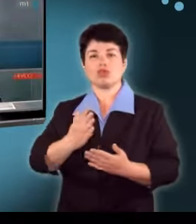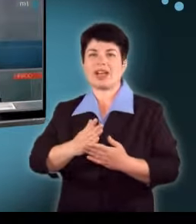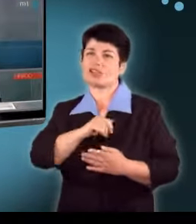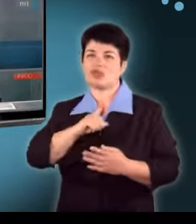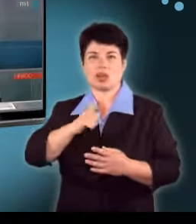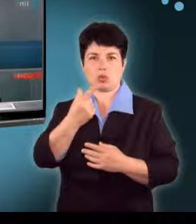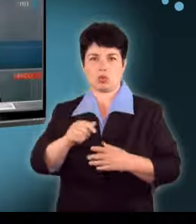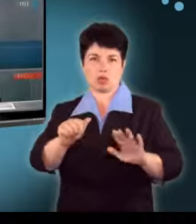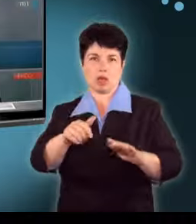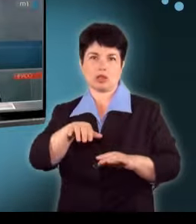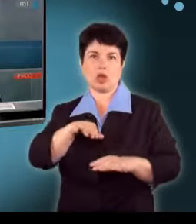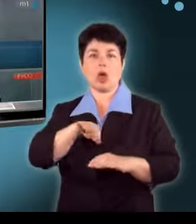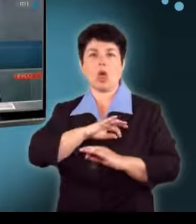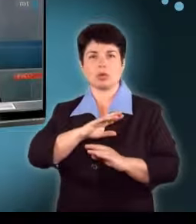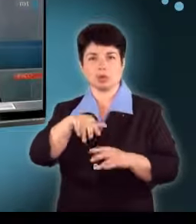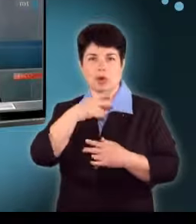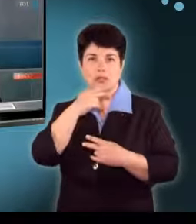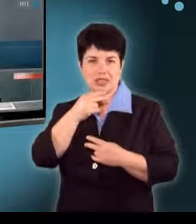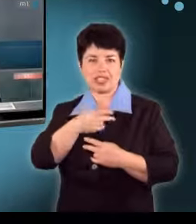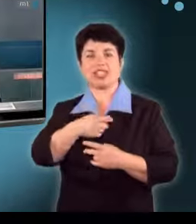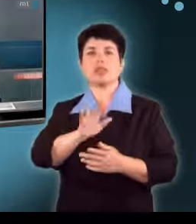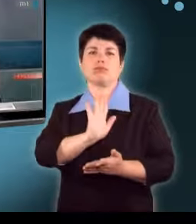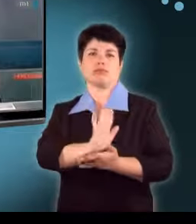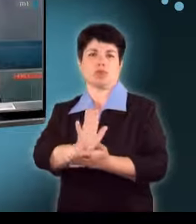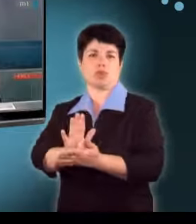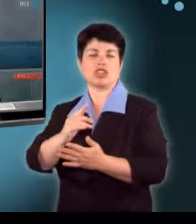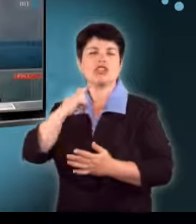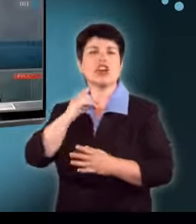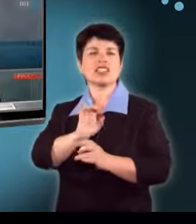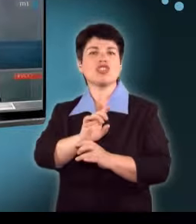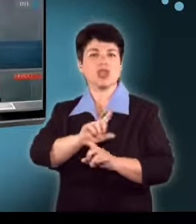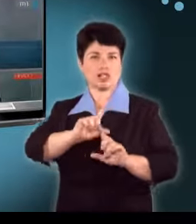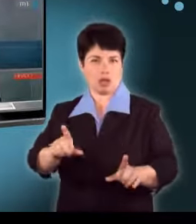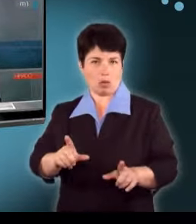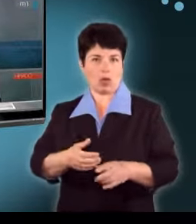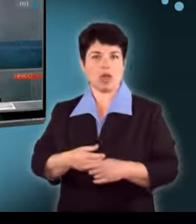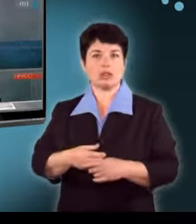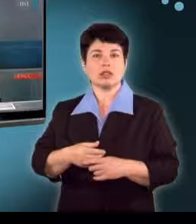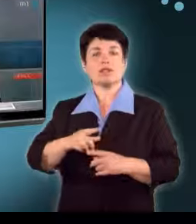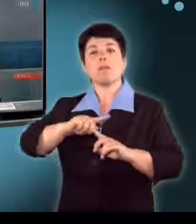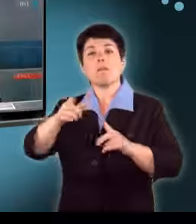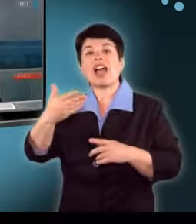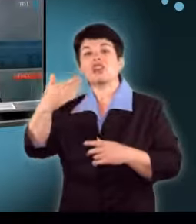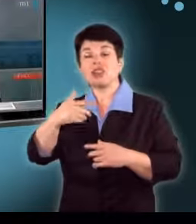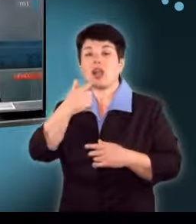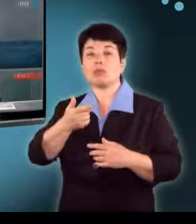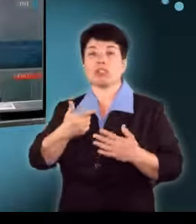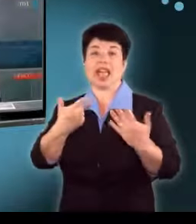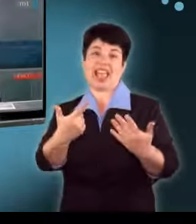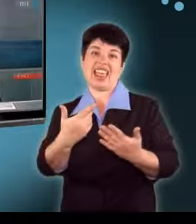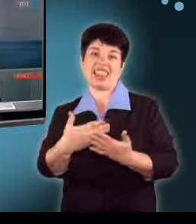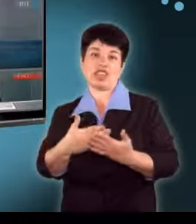bizonyíthatóan a sertésinfluenza okozott. Más hírek szerint azonban a tesztek csak 7 esetben erősítették meg a H1N1-es